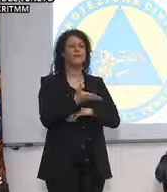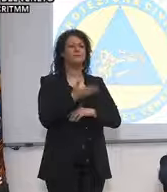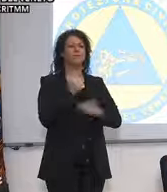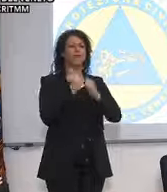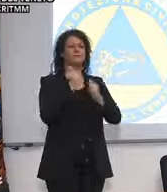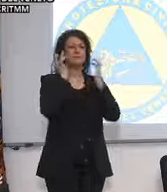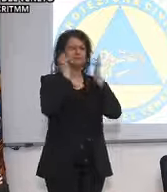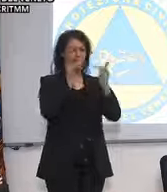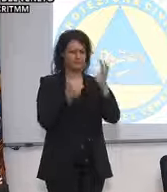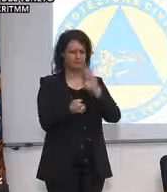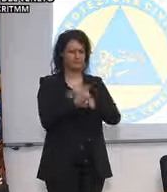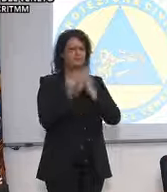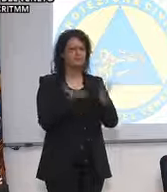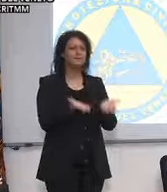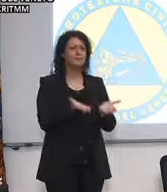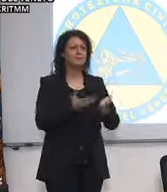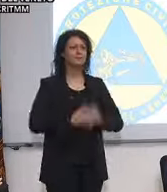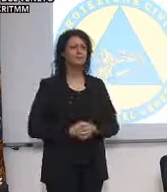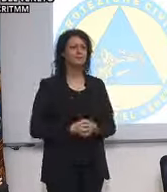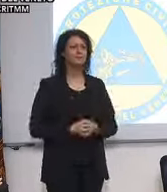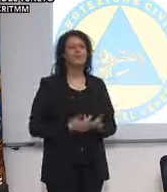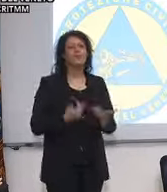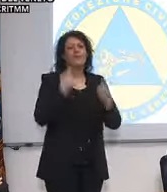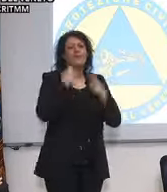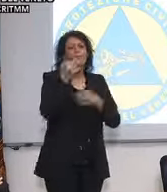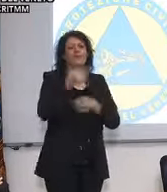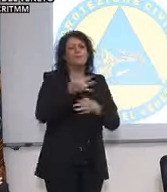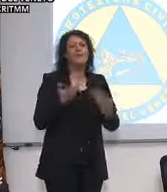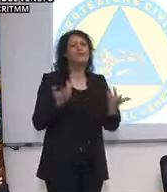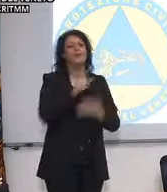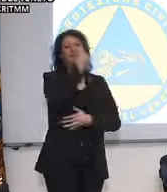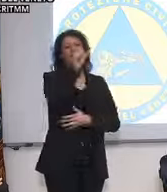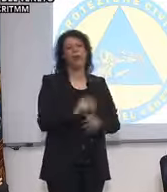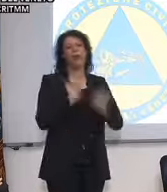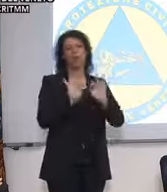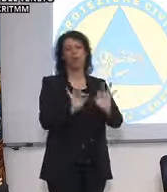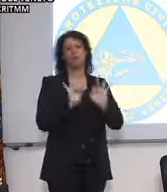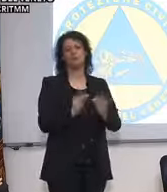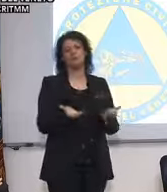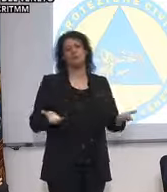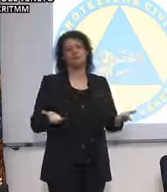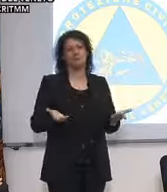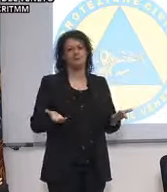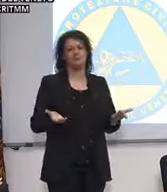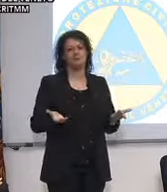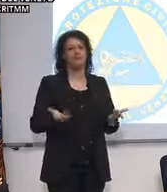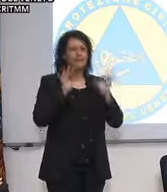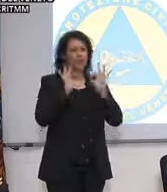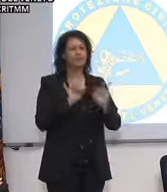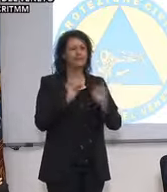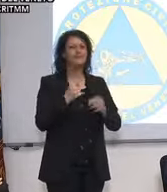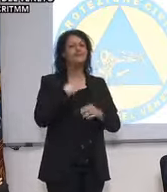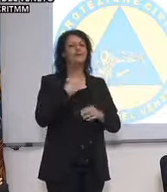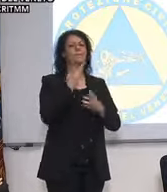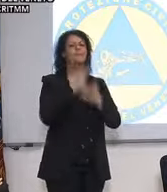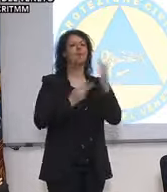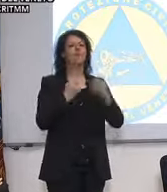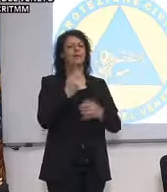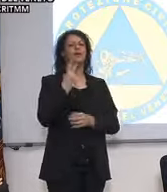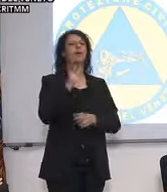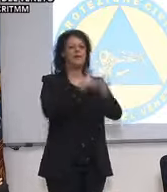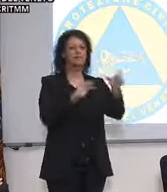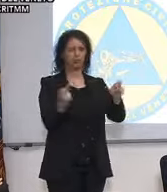perché, e io ve lo dico sempre, ce l'abbiamo nel titolo e non vi fa così, no? Trovi due che giocano a briscola, dici datemi due regole, li trovi